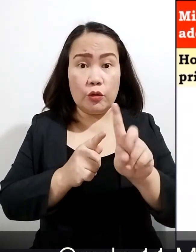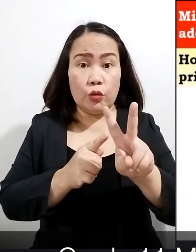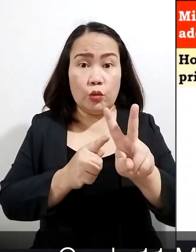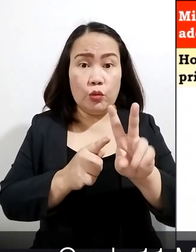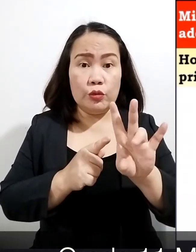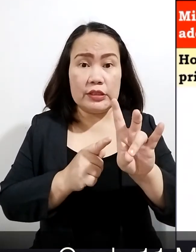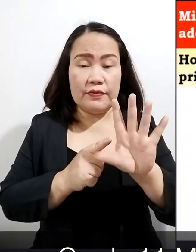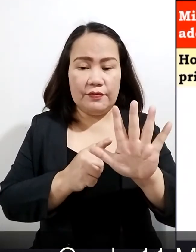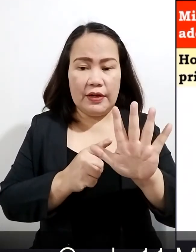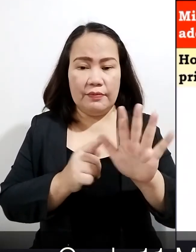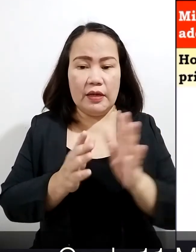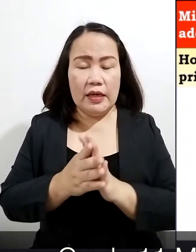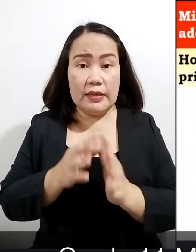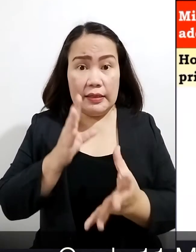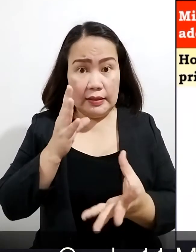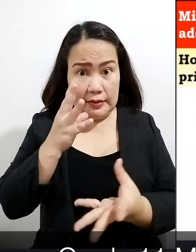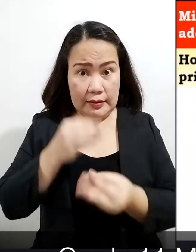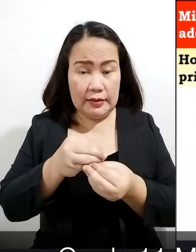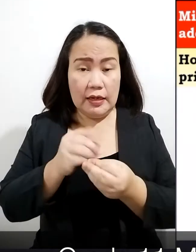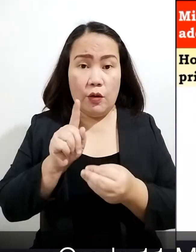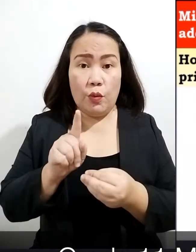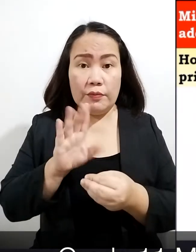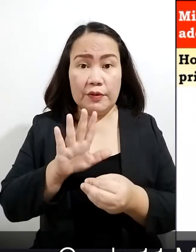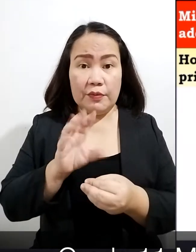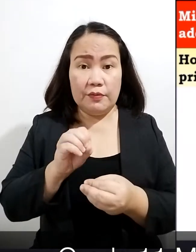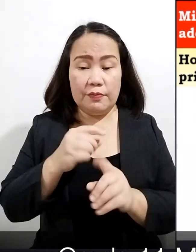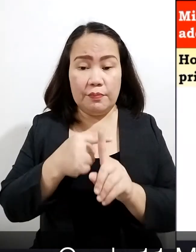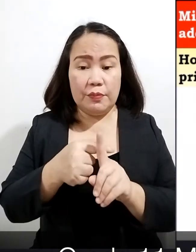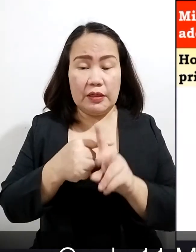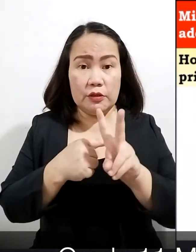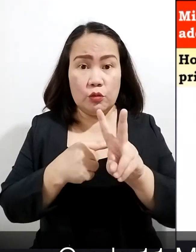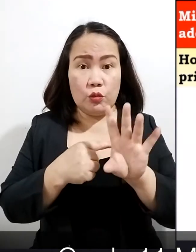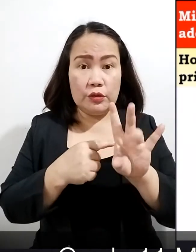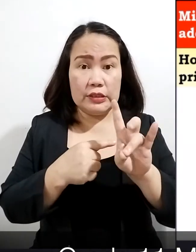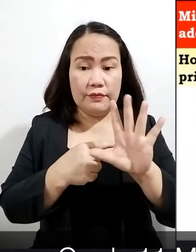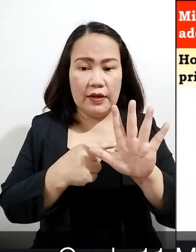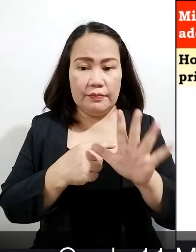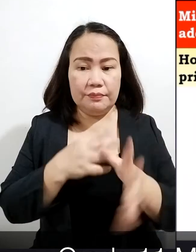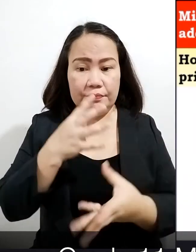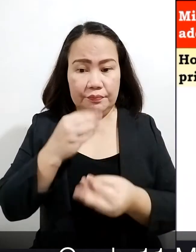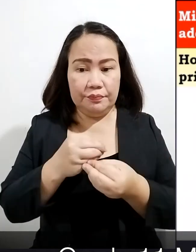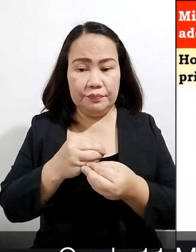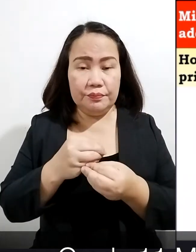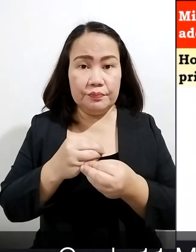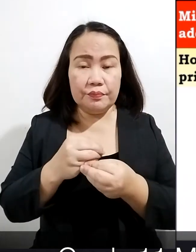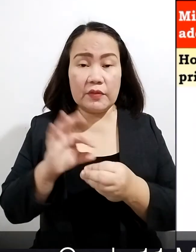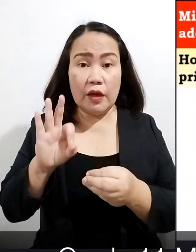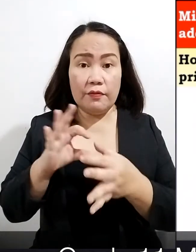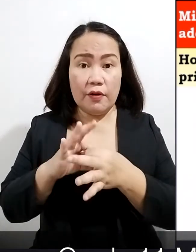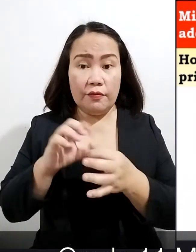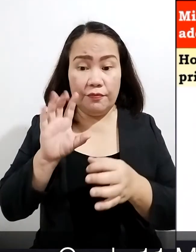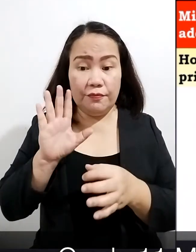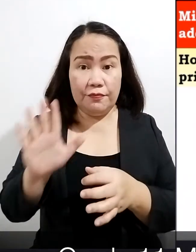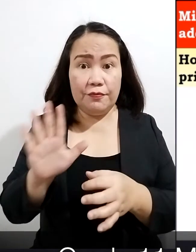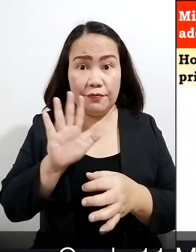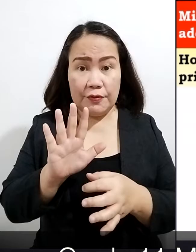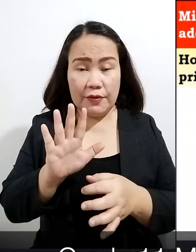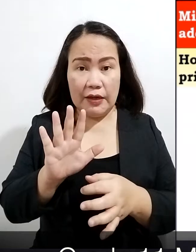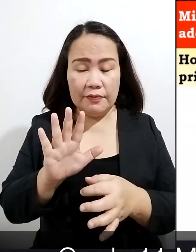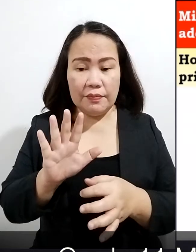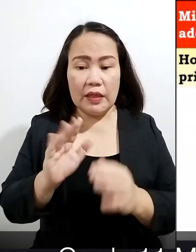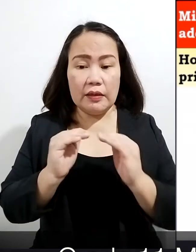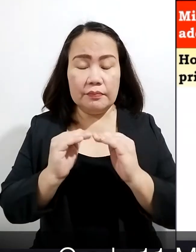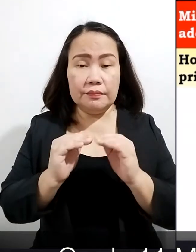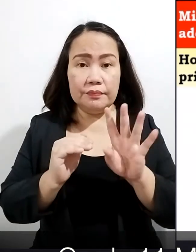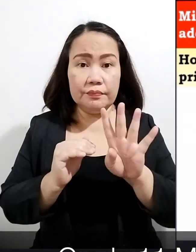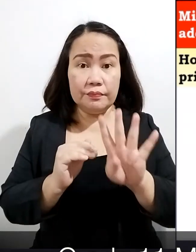Okay, so 275. And then, final move, i-add natin yung 150 sa 275. Okay, so